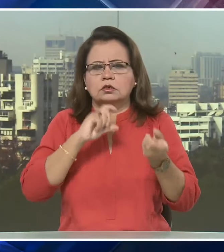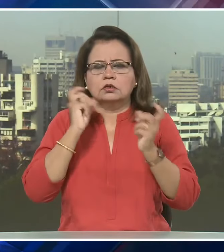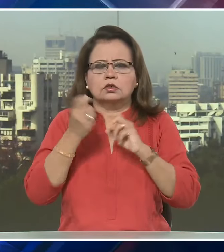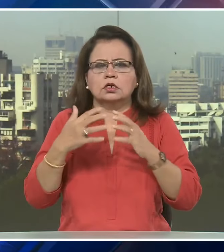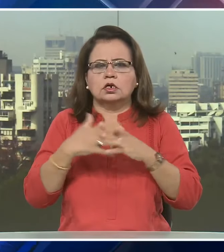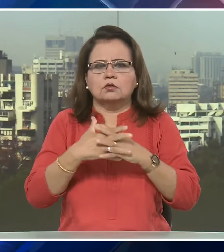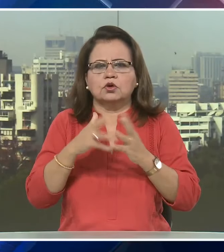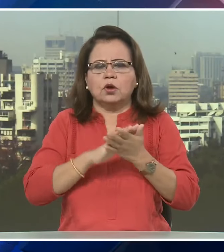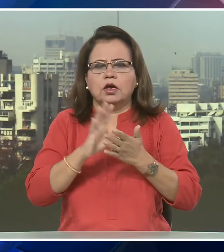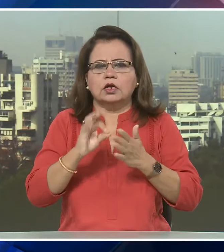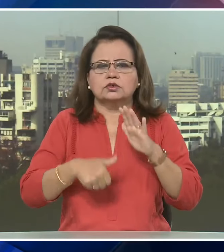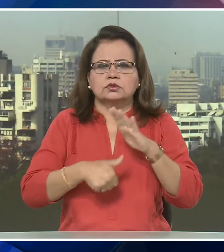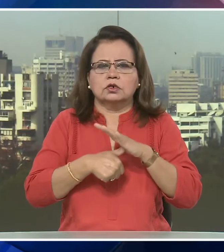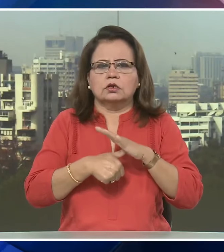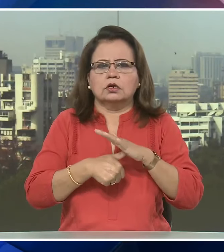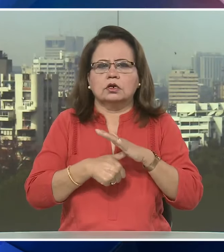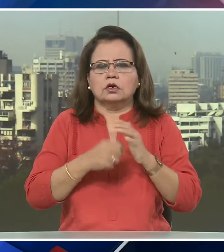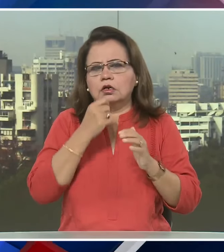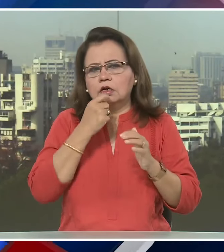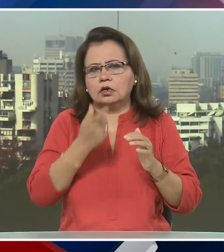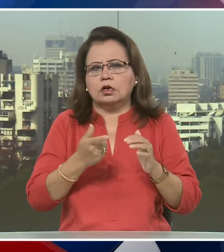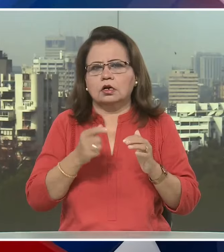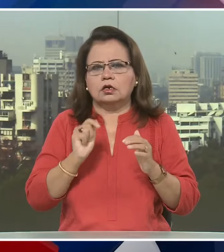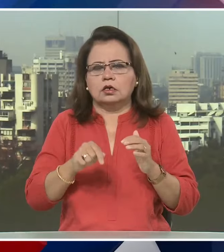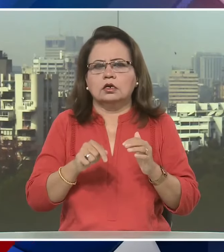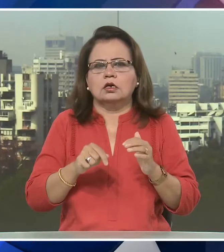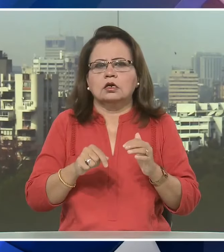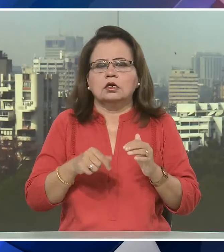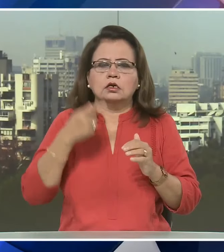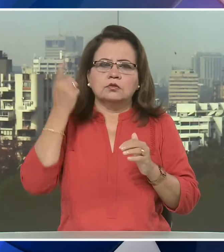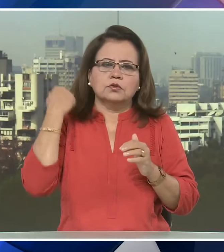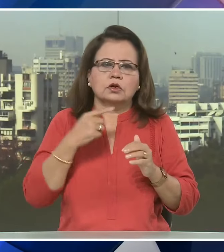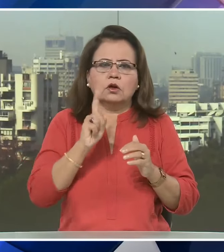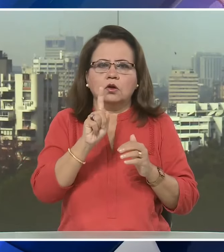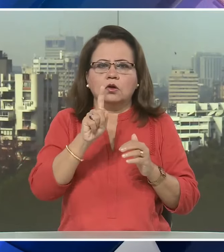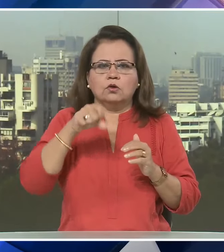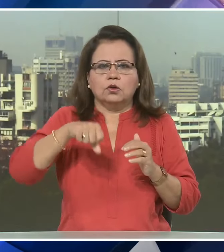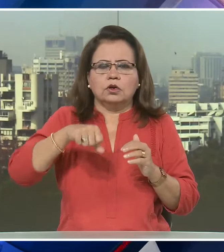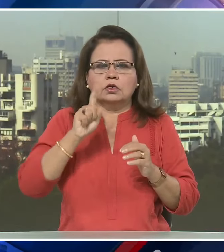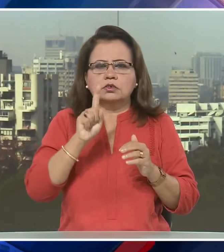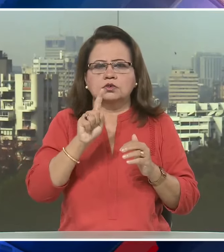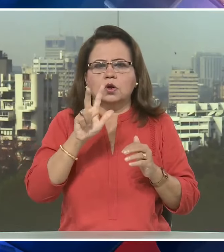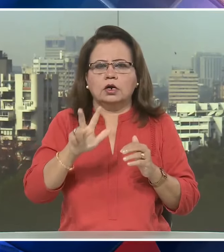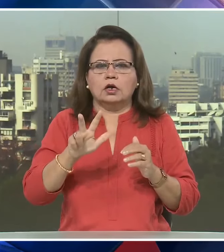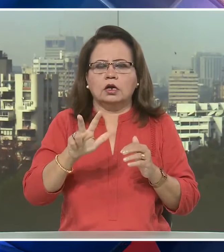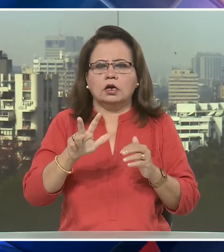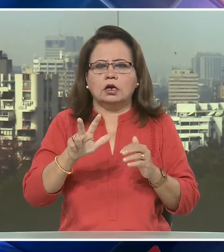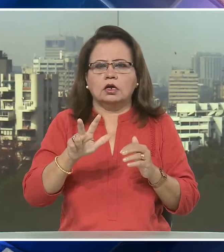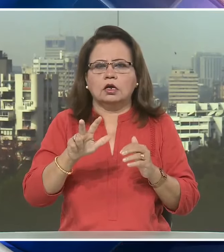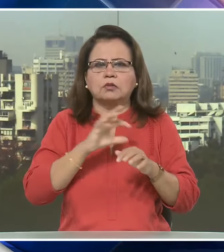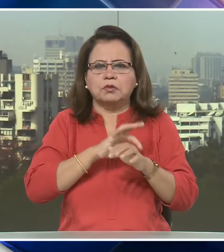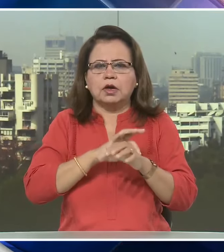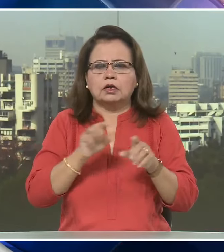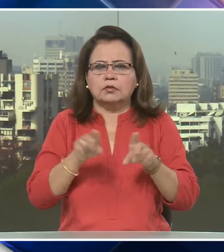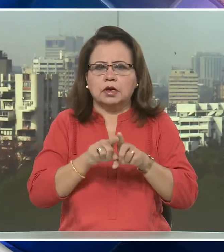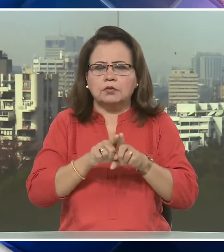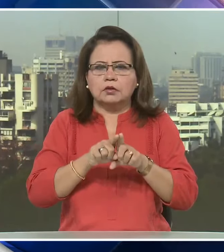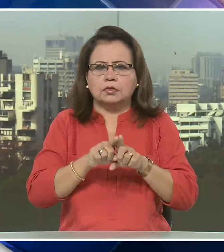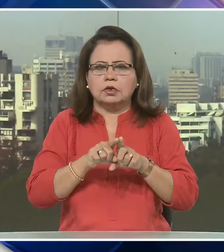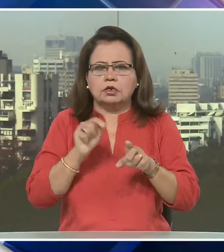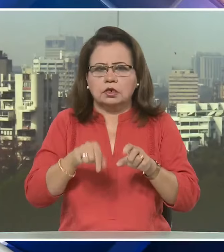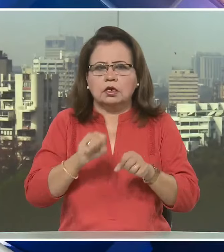स्वास्थ्य संगठन के प्रमुख डॉक्टर टेड्रोस एडनॉम गब्रियसिस ने कहा कि साल 1918 के स्पैनिश फ्लू की तुलना में